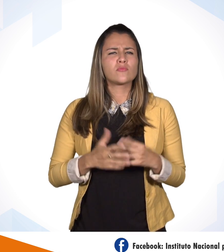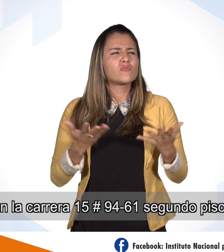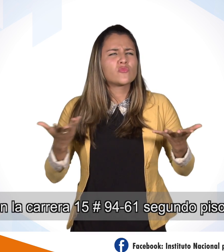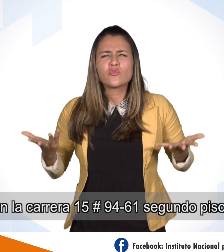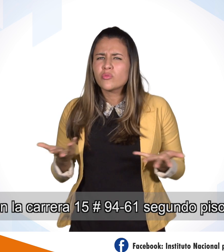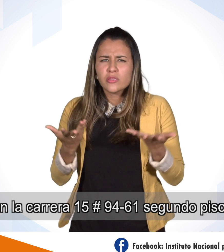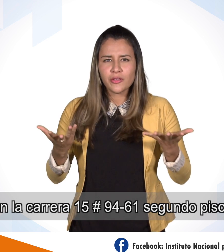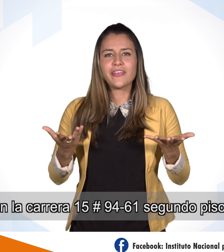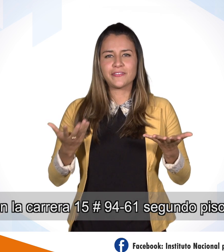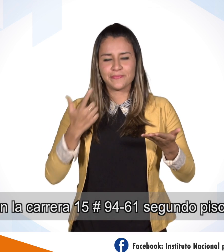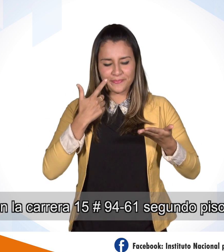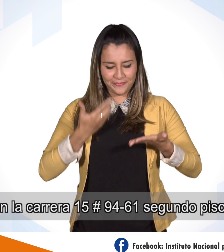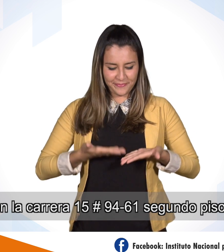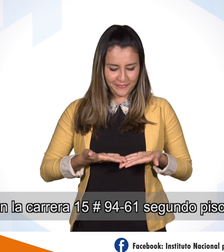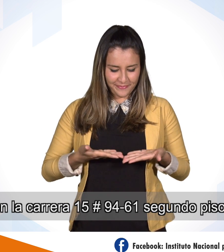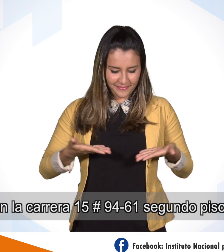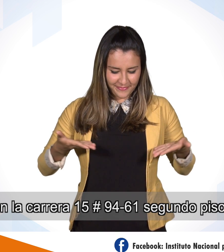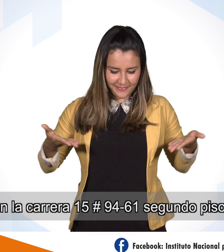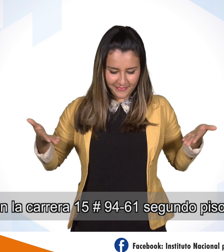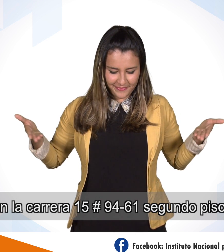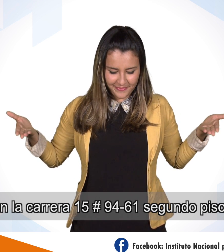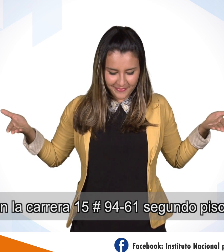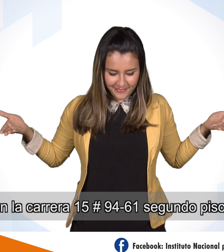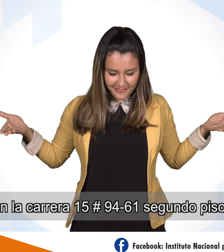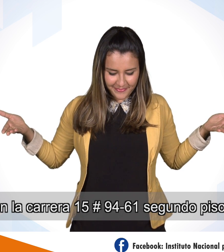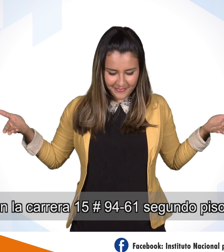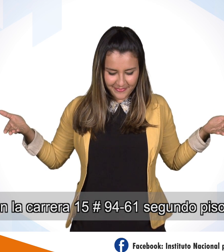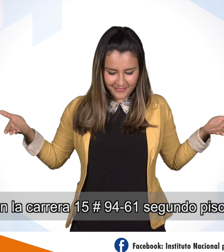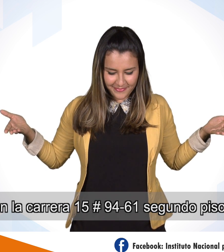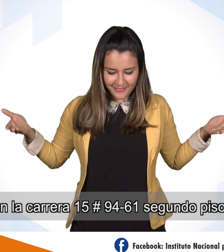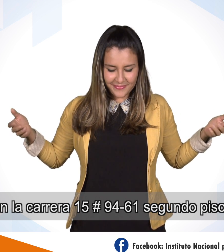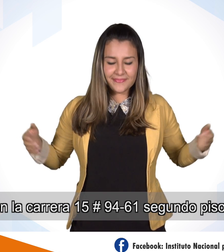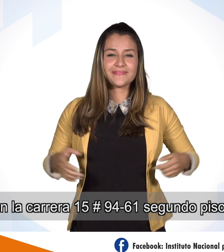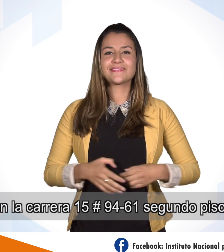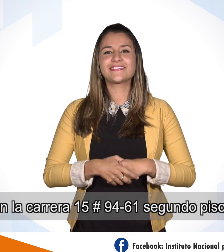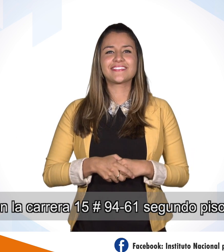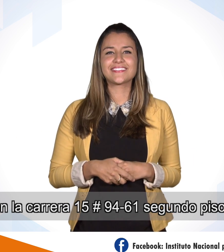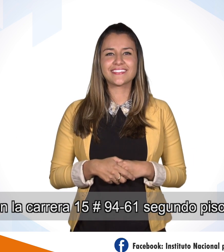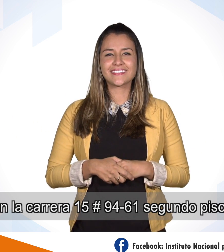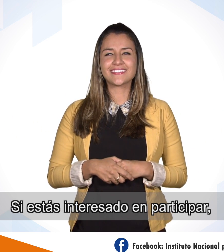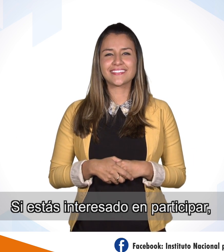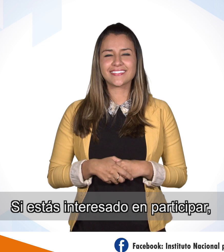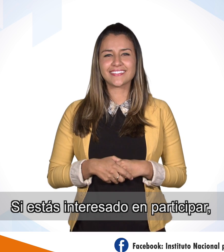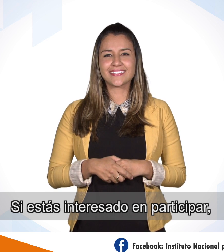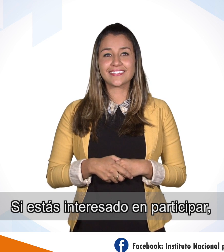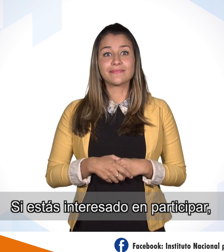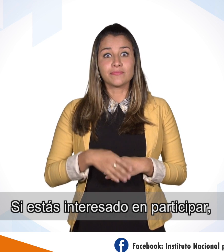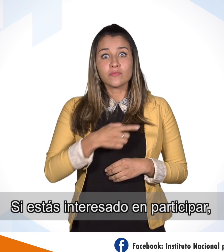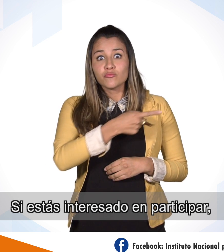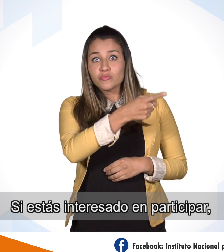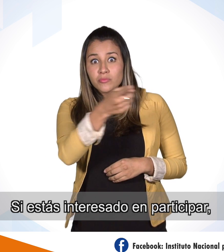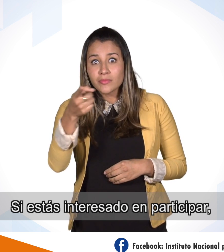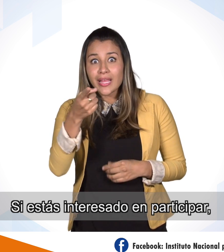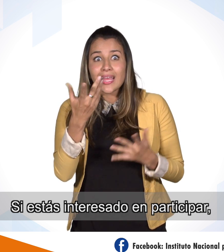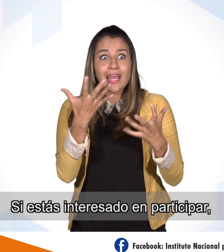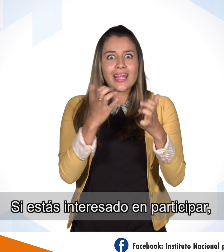En la carrera 15, número 9461, segundo piso. Si estás interesado en participar,